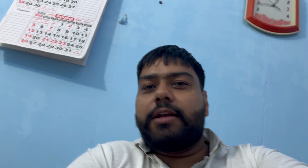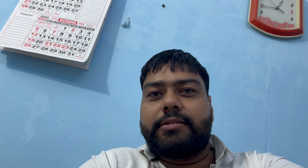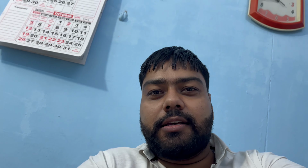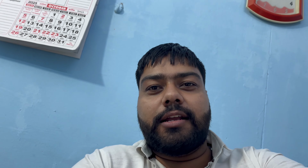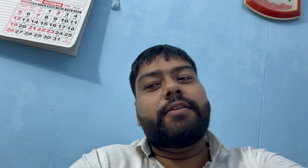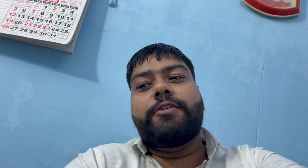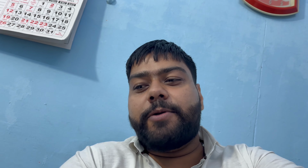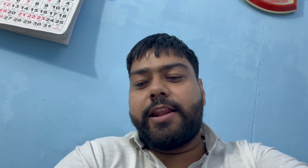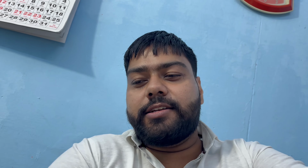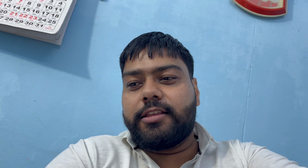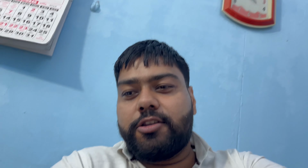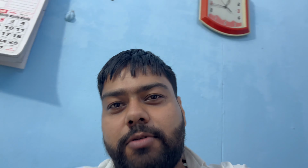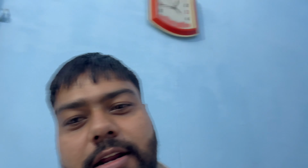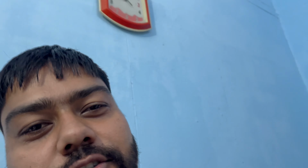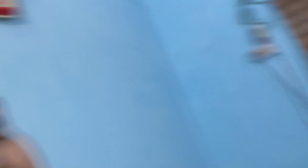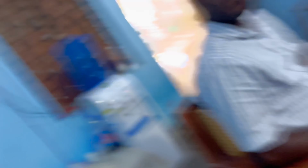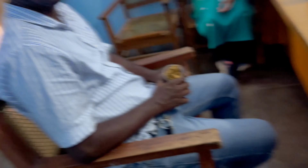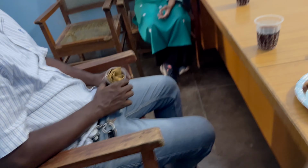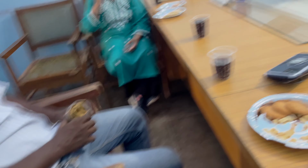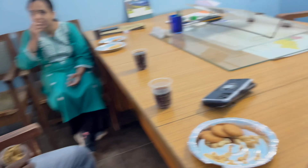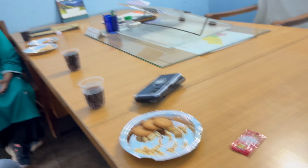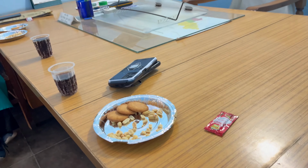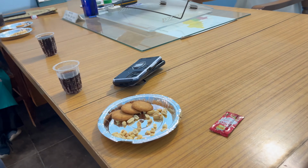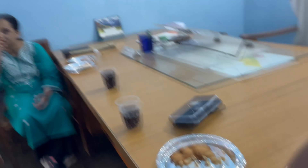नाश्ता करके फिर पढ़ाने चलते हैं दोबारा। चलो